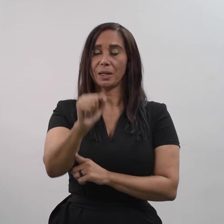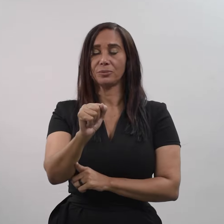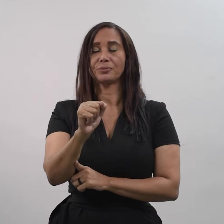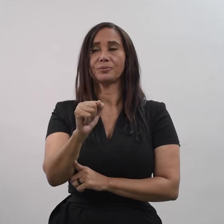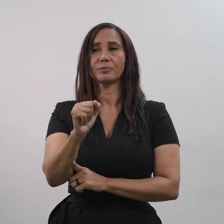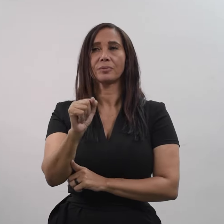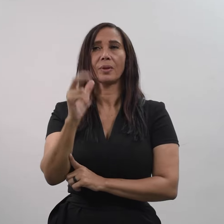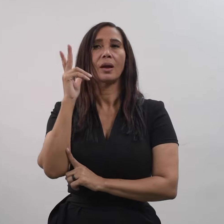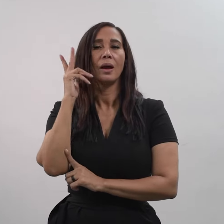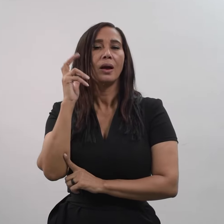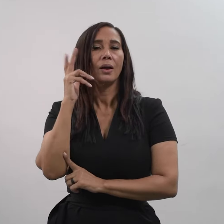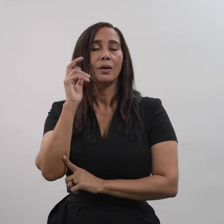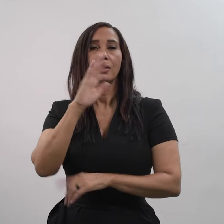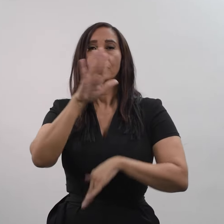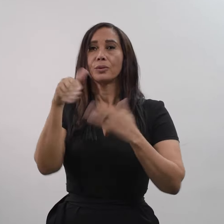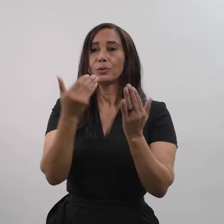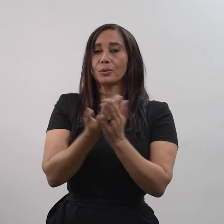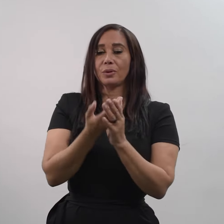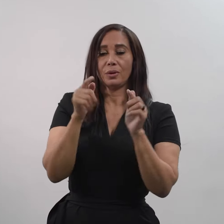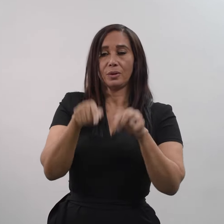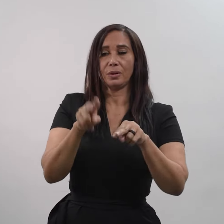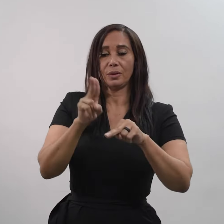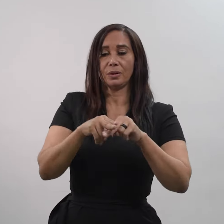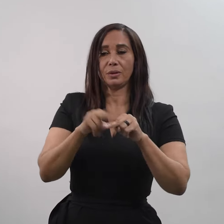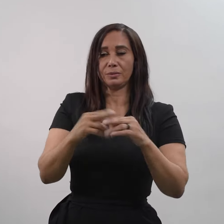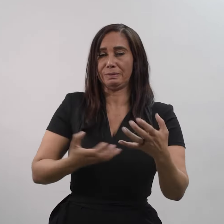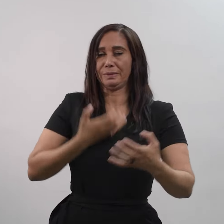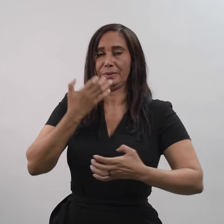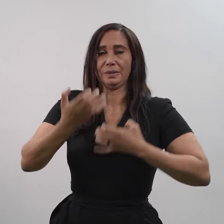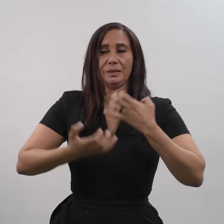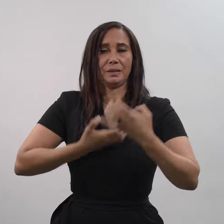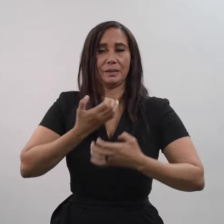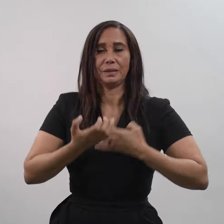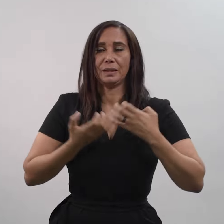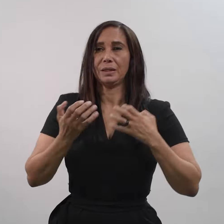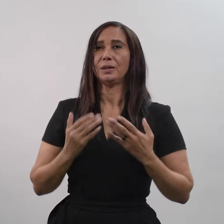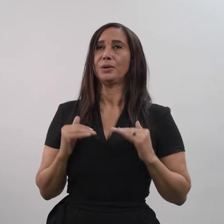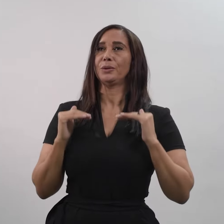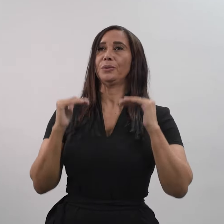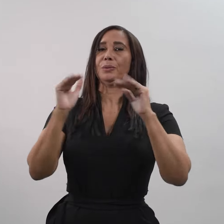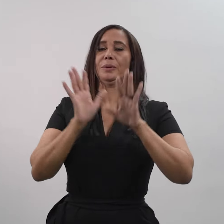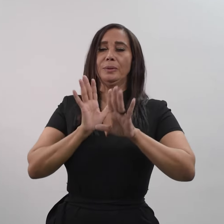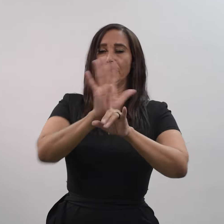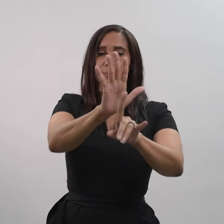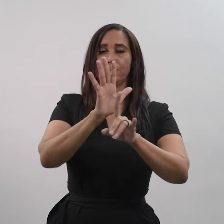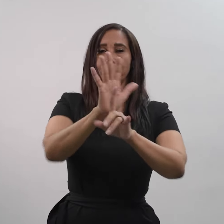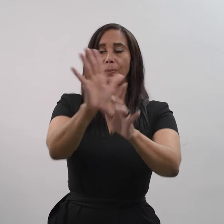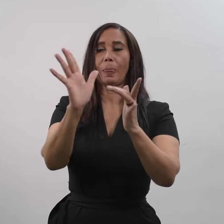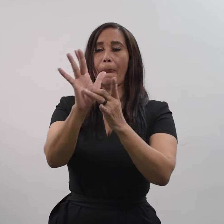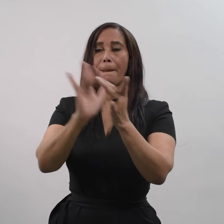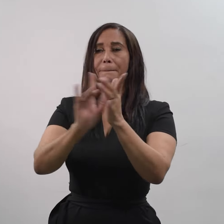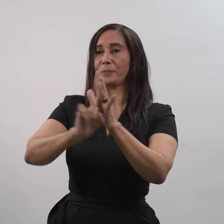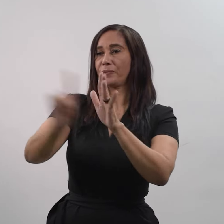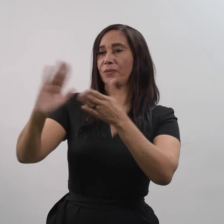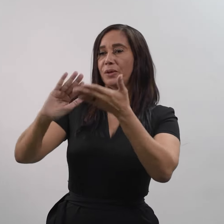esto, todos en la sinagoga se pusieron furiosos y levantándose lo empujaron fuera del pueblo hasta un barranco del